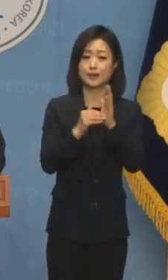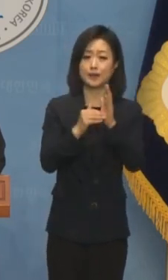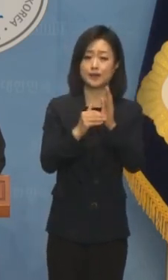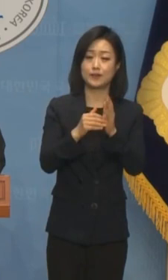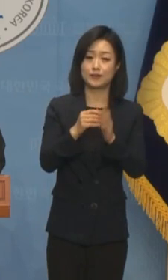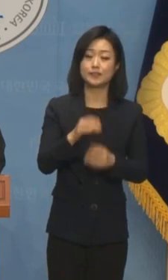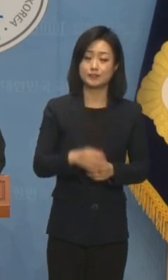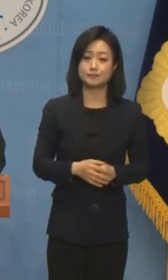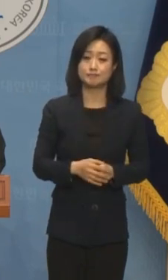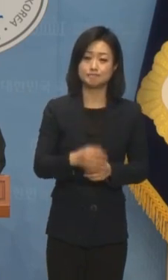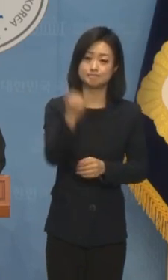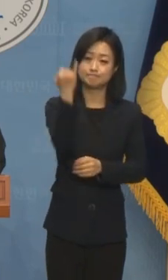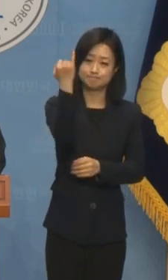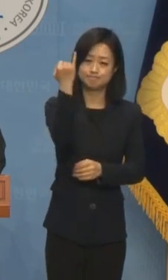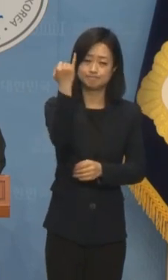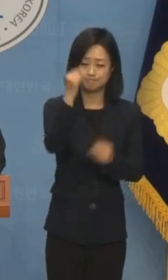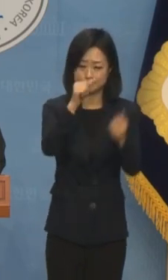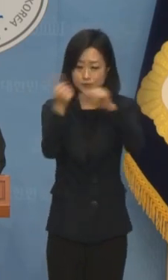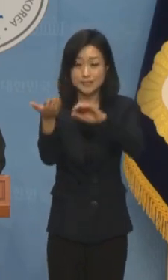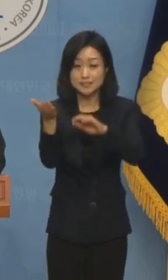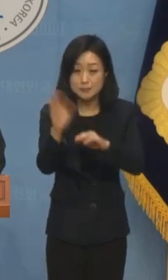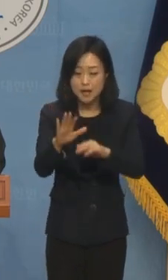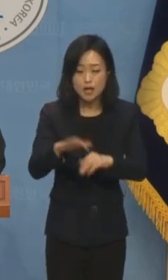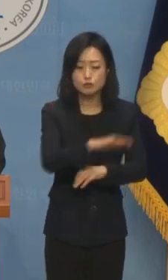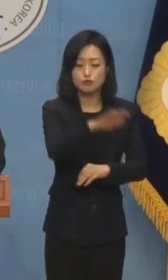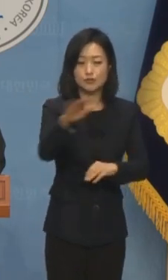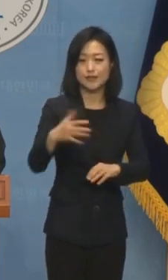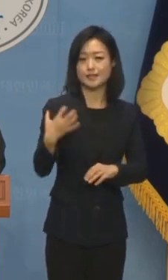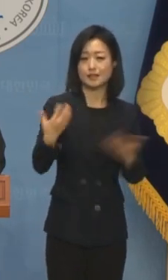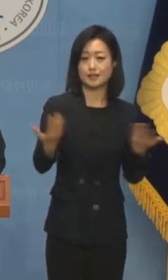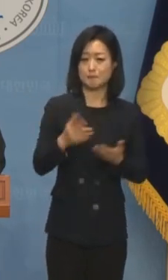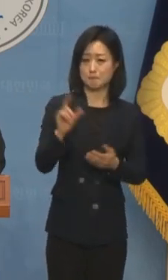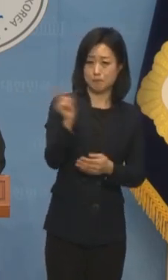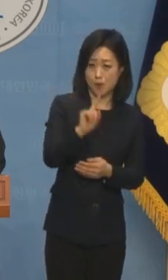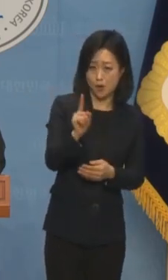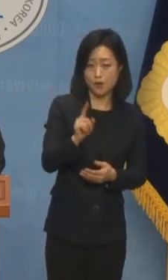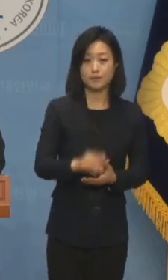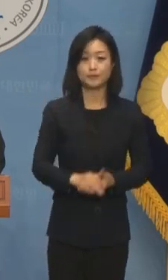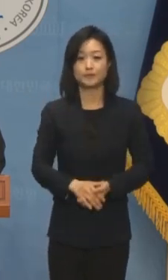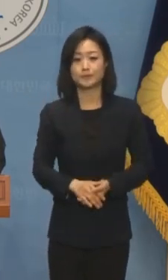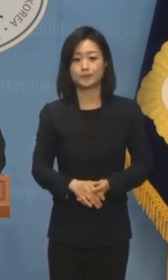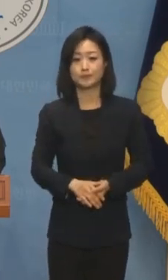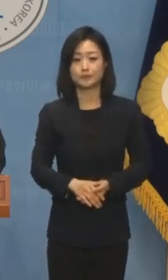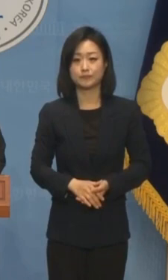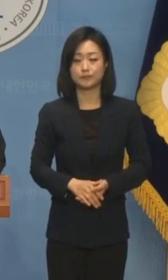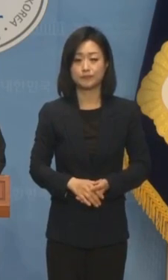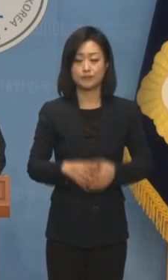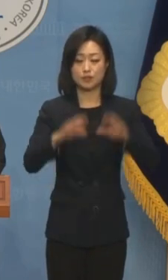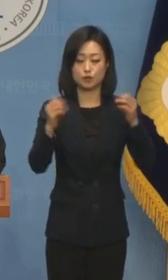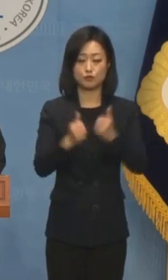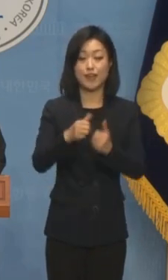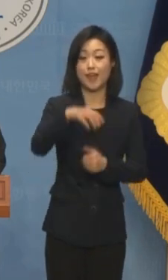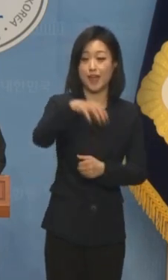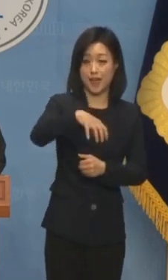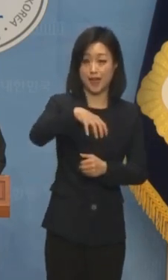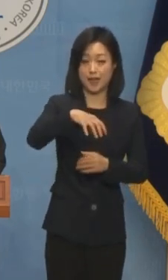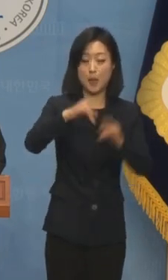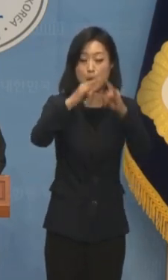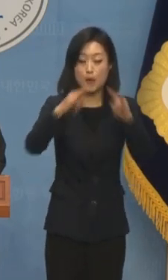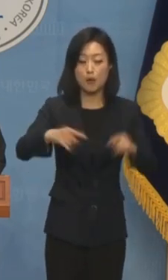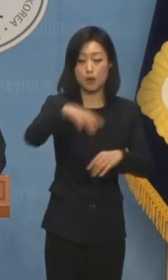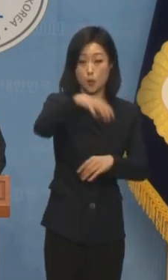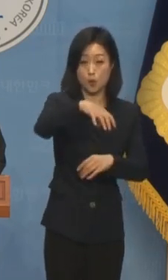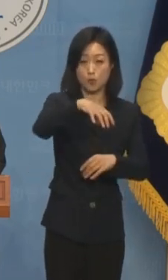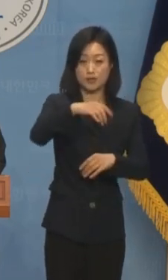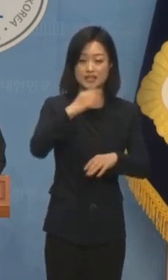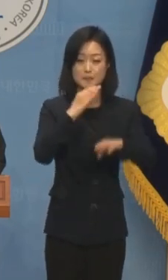선생님은 먼저 떠났지만 우리에겐 아직 할 일이 남아 있습니다. 국회 앞에는